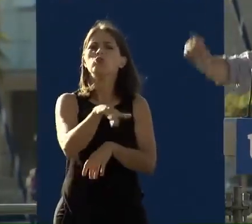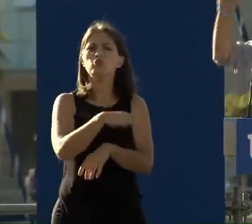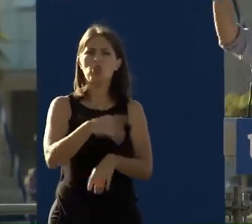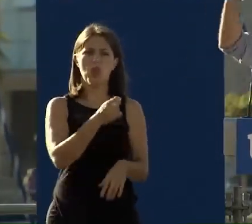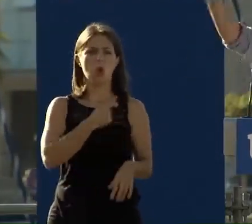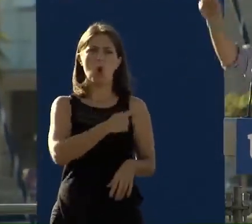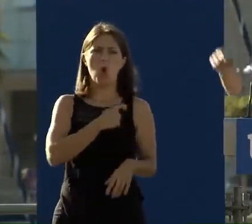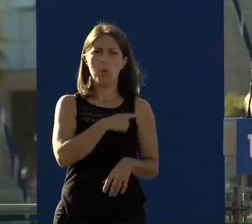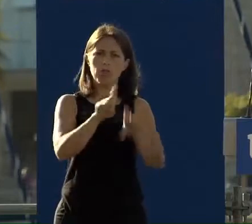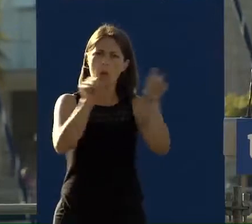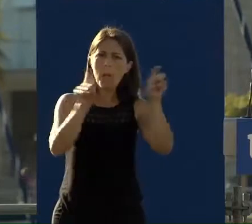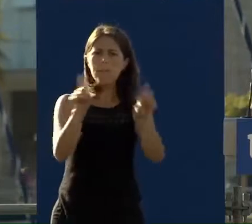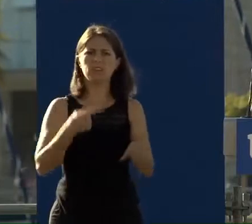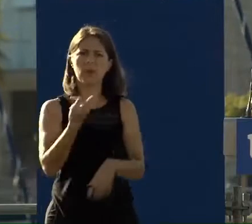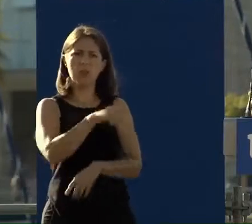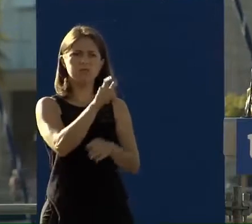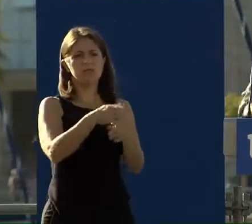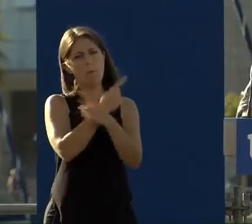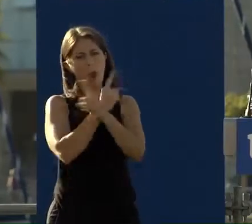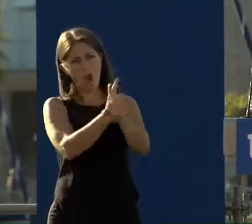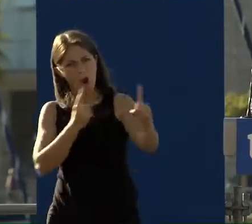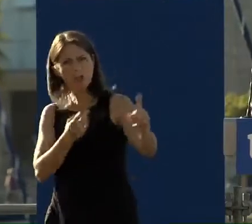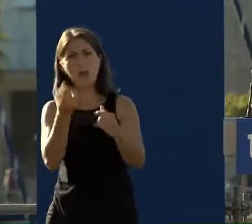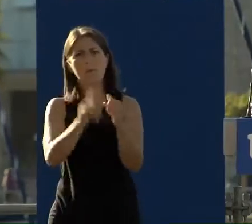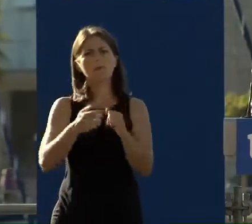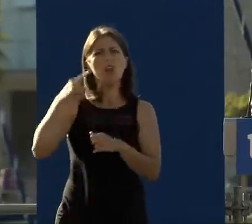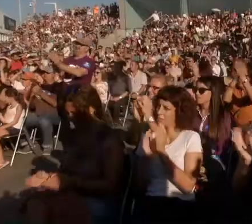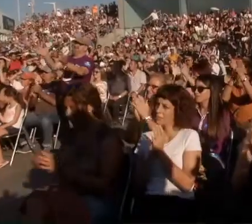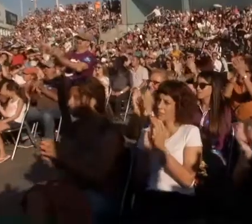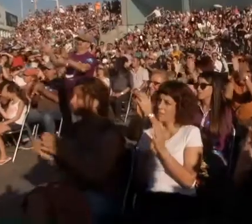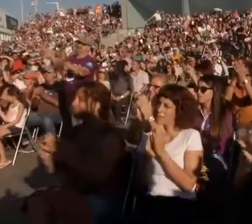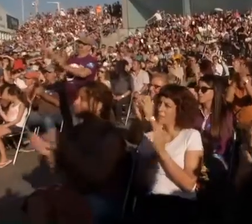paro. Temos amigos en Londres que tiveron que marchar porque aquí non tiñan un futuro.